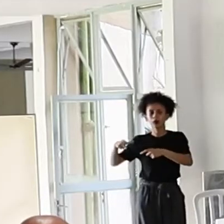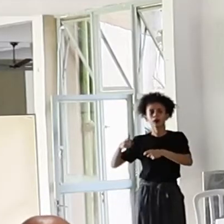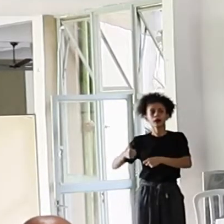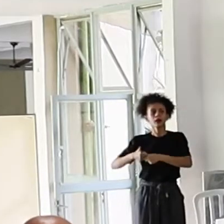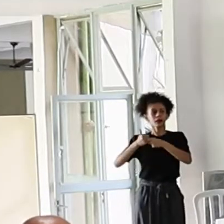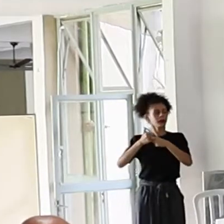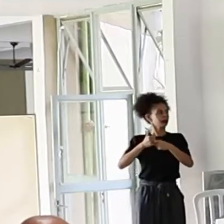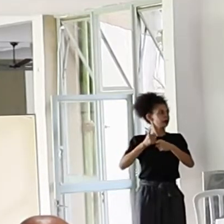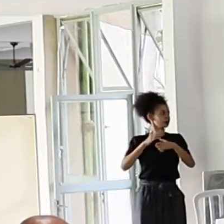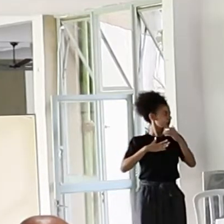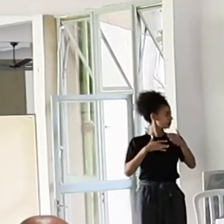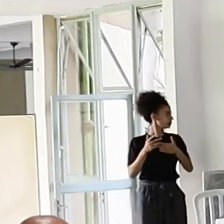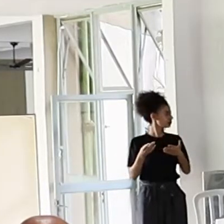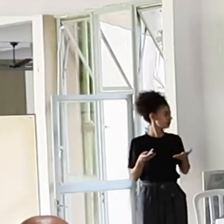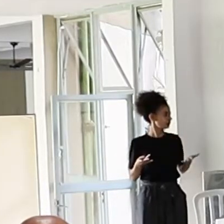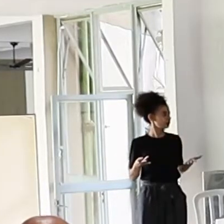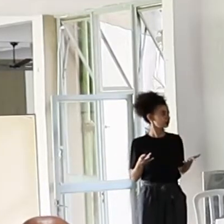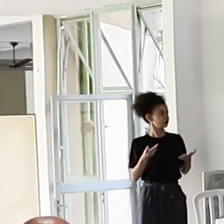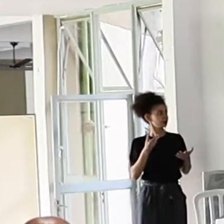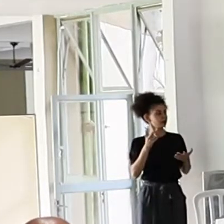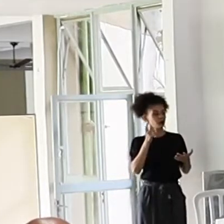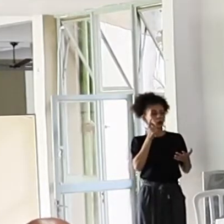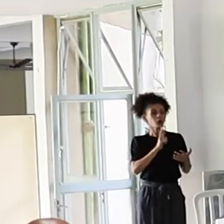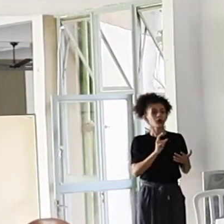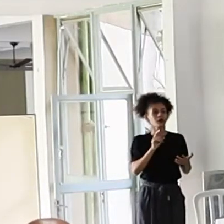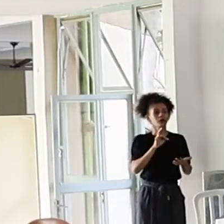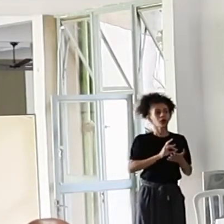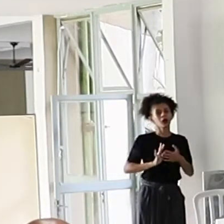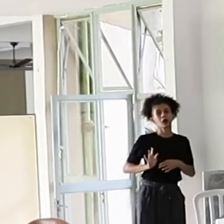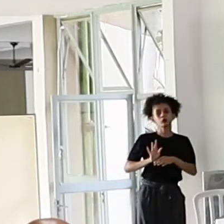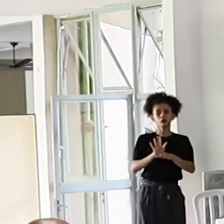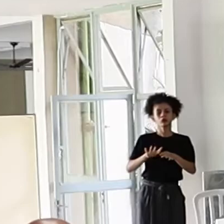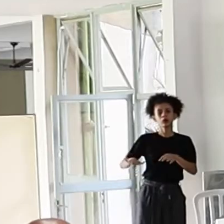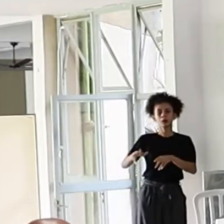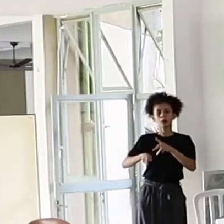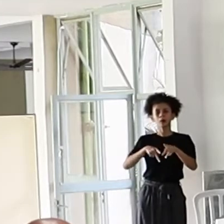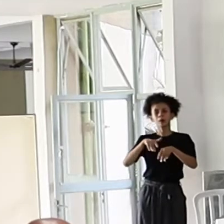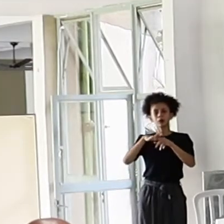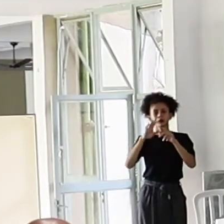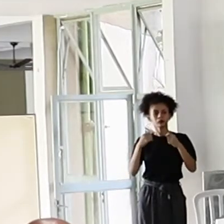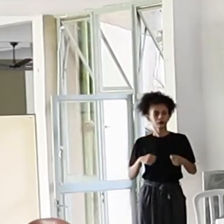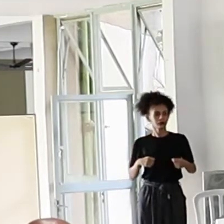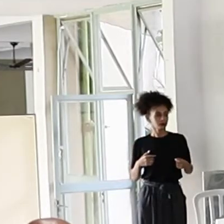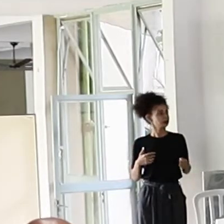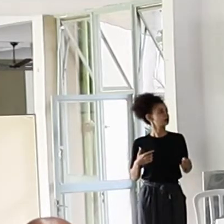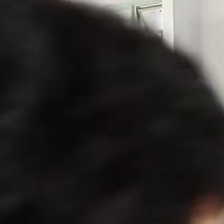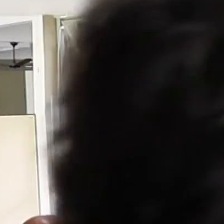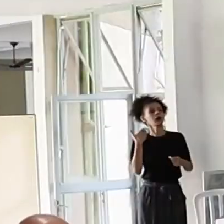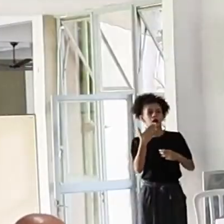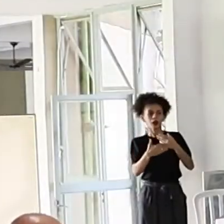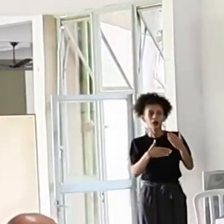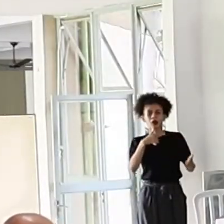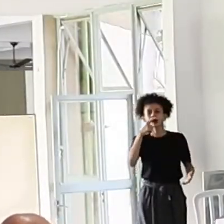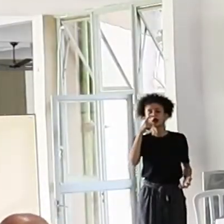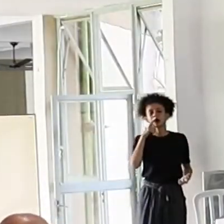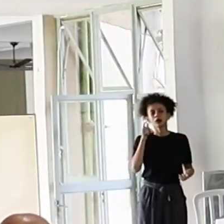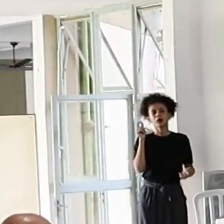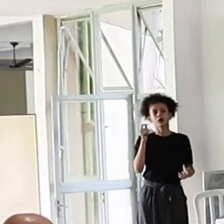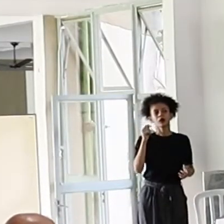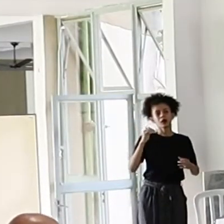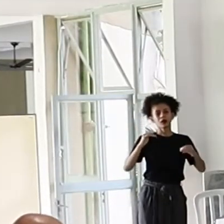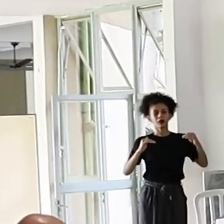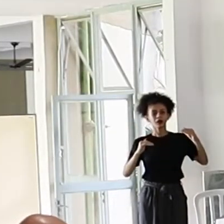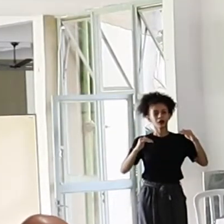poderia ser mais efetivo É de fato poderia é Ajudar a quem mais precisa e aí sim a gente alcança o